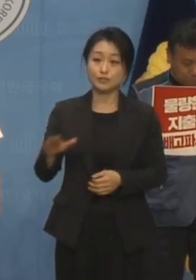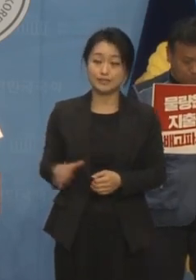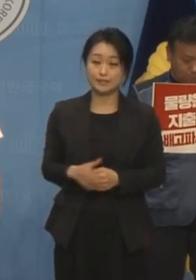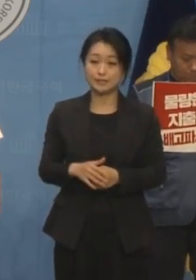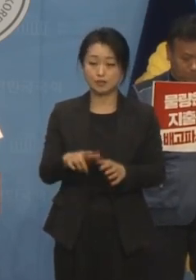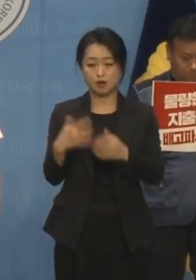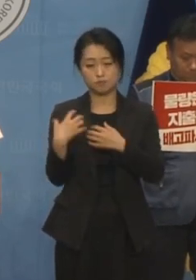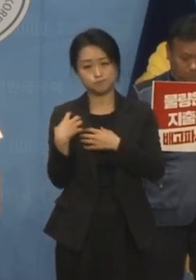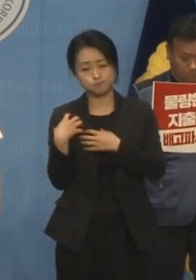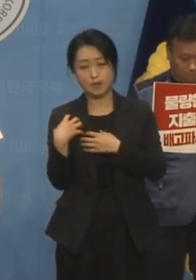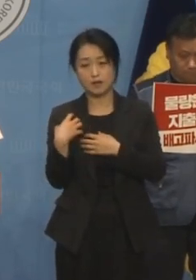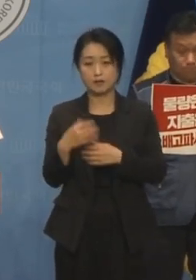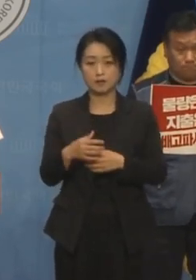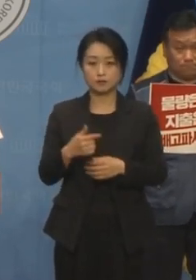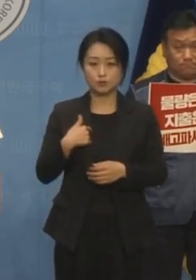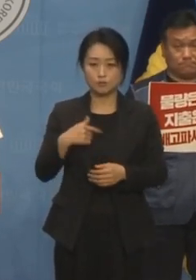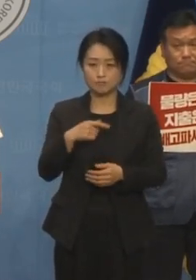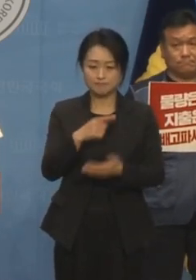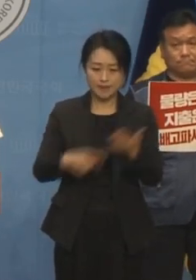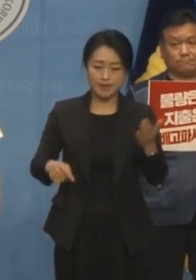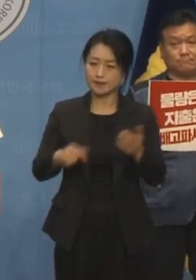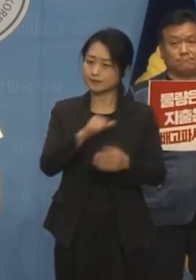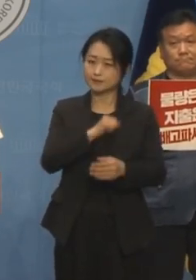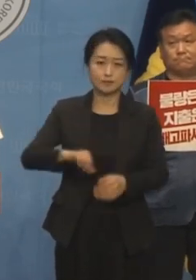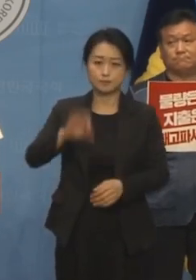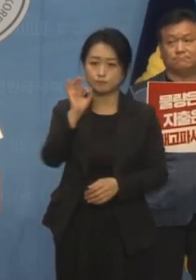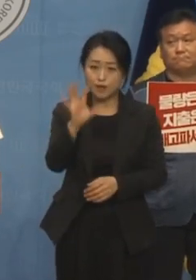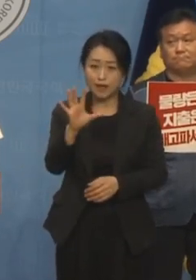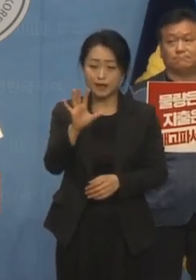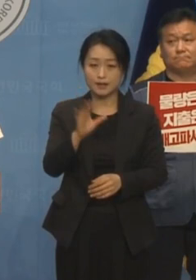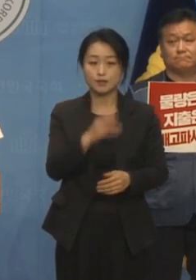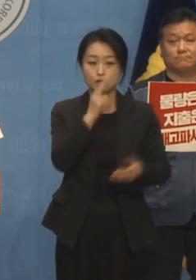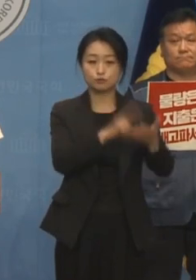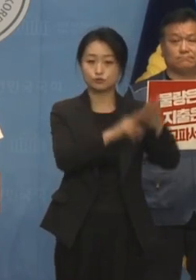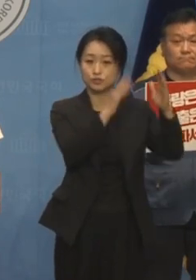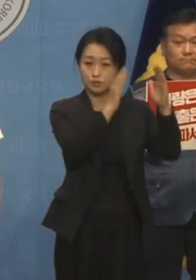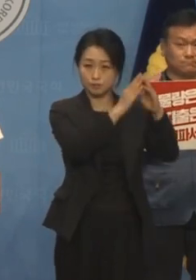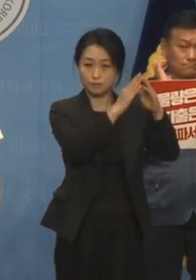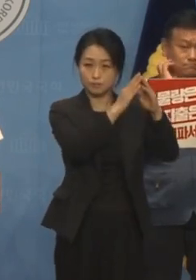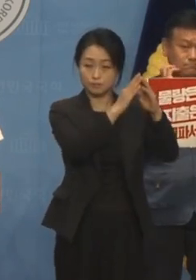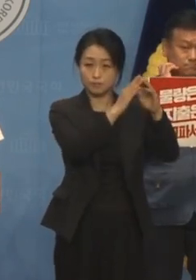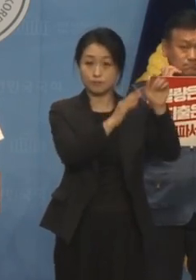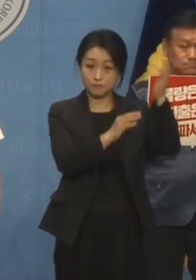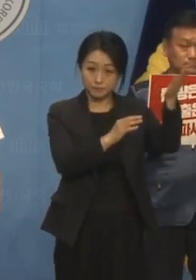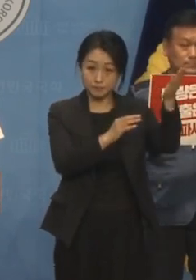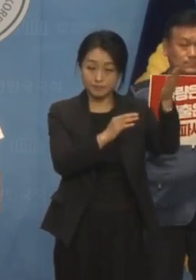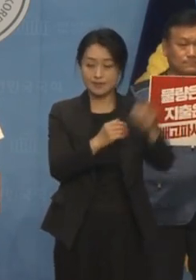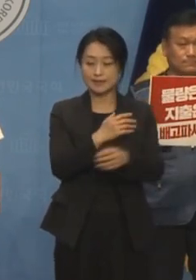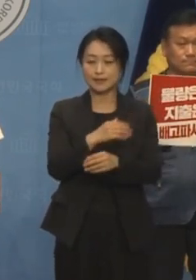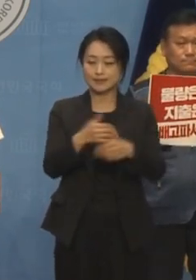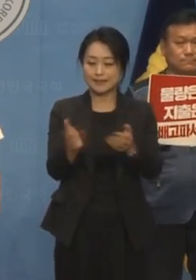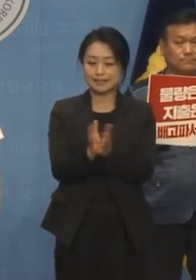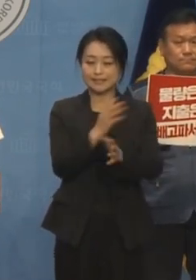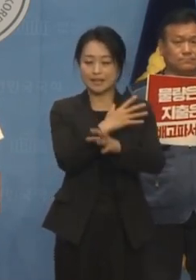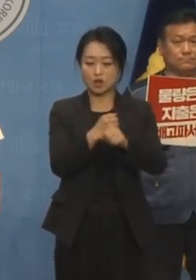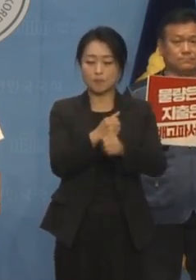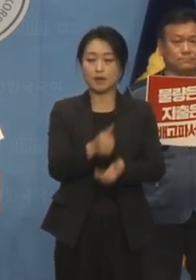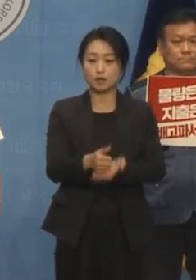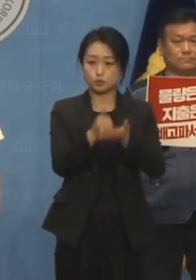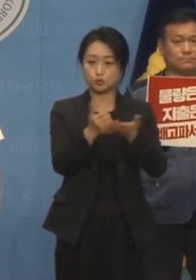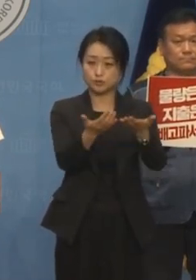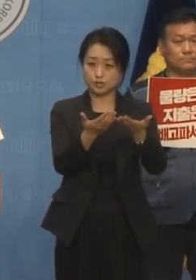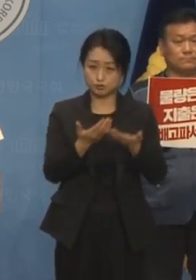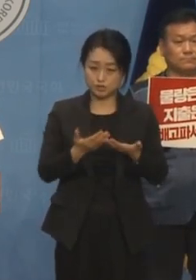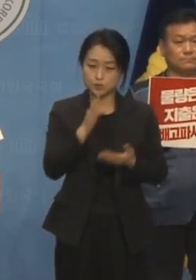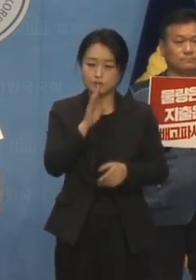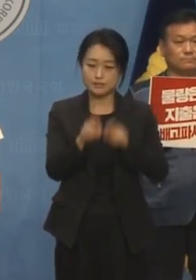이러한 부당한 대우를 참을 수 없습니다. 우정사업본부는 단체 협약을 존중하고 이를 성실히